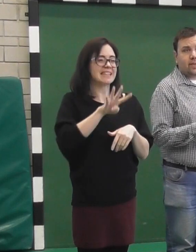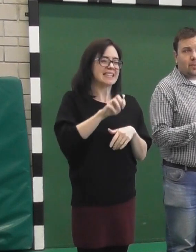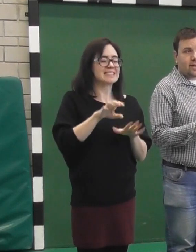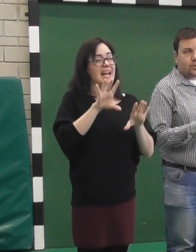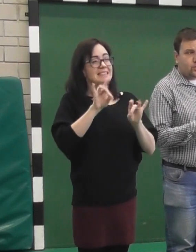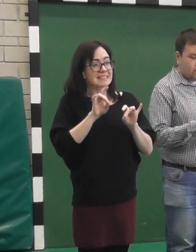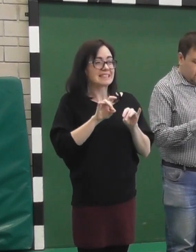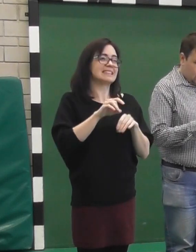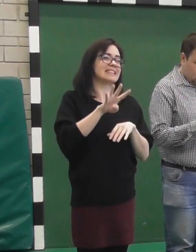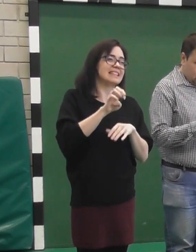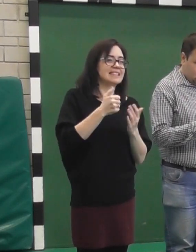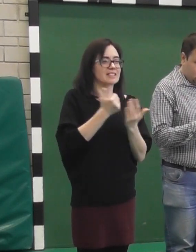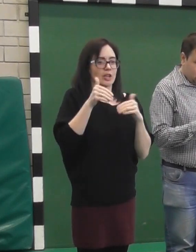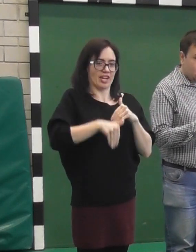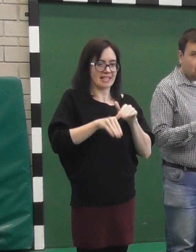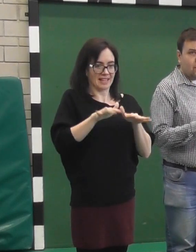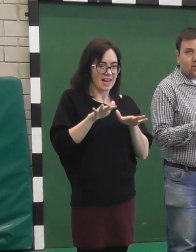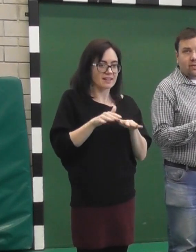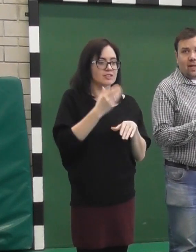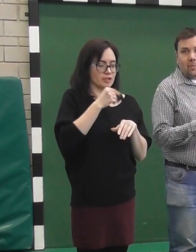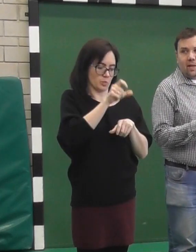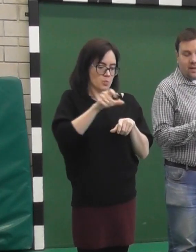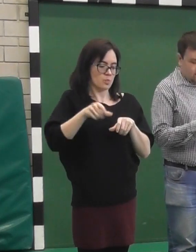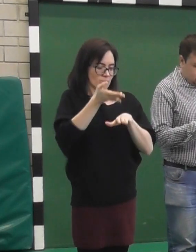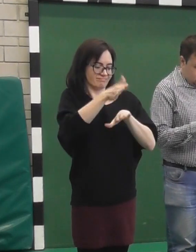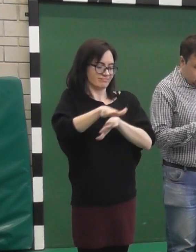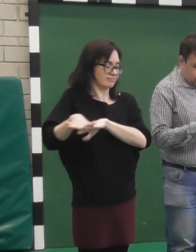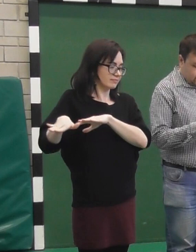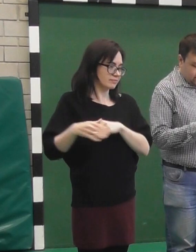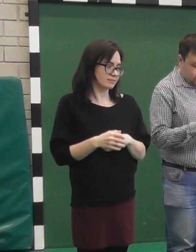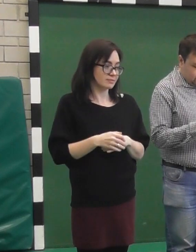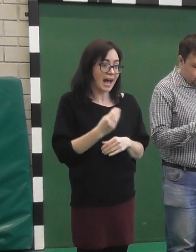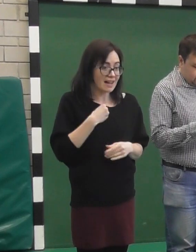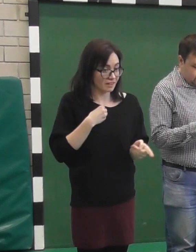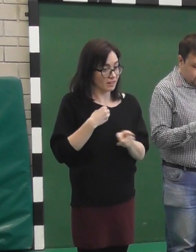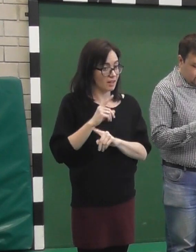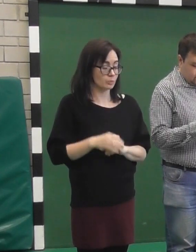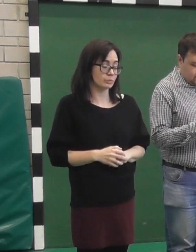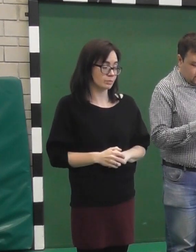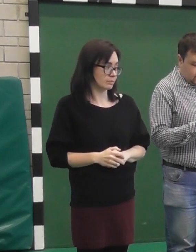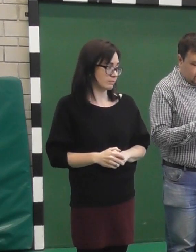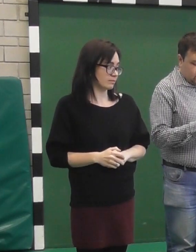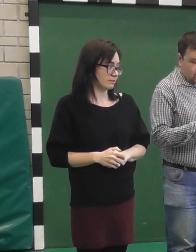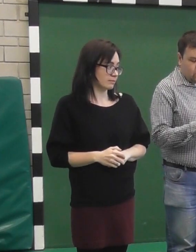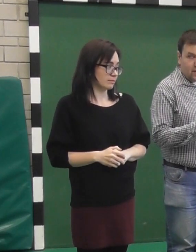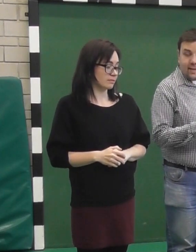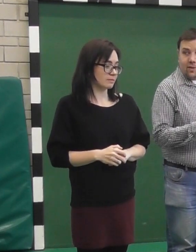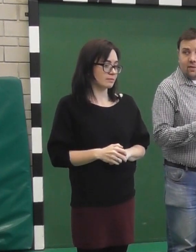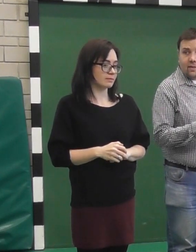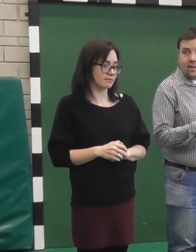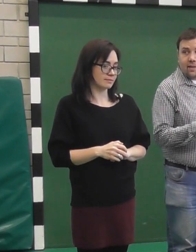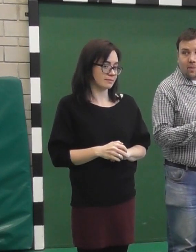zsidó származású ember halt meg második világháború idején ártatlanul, és akik